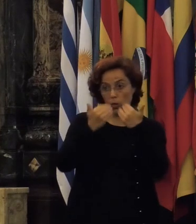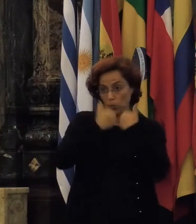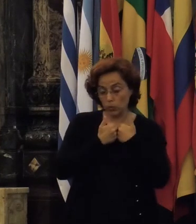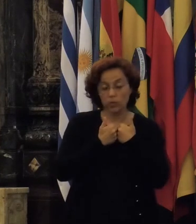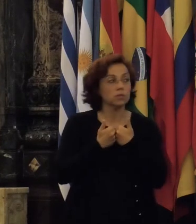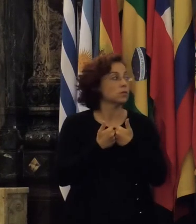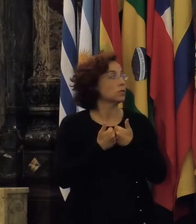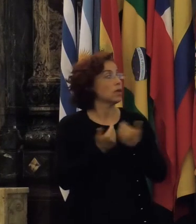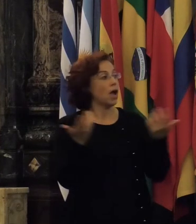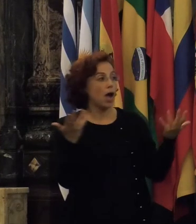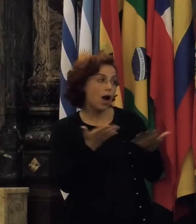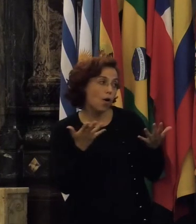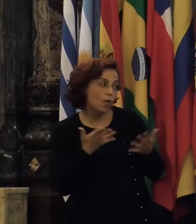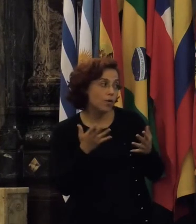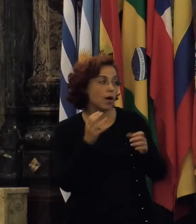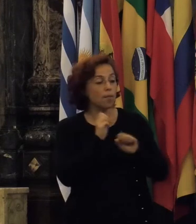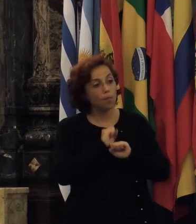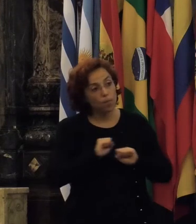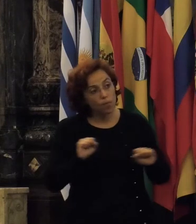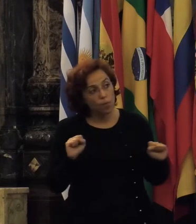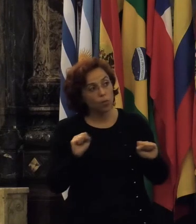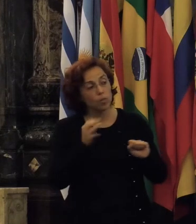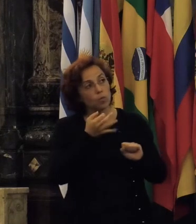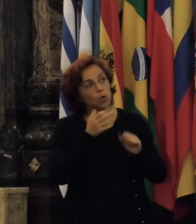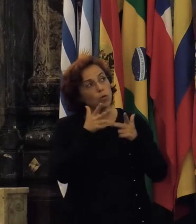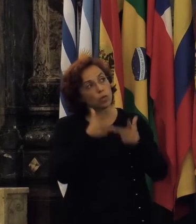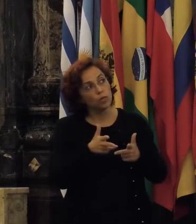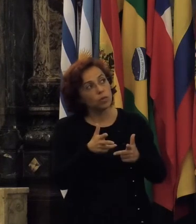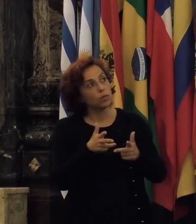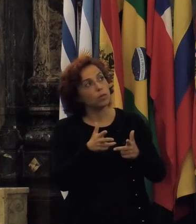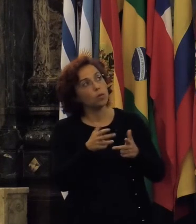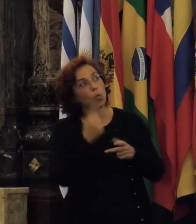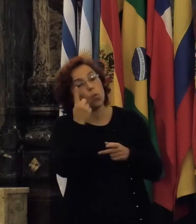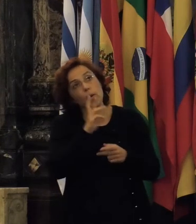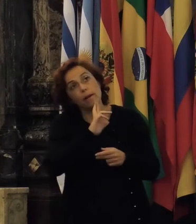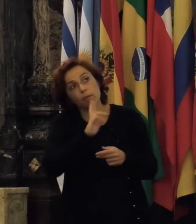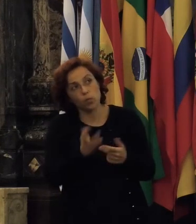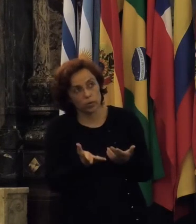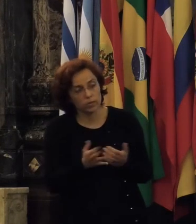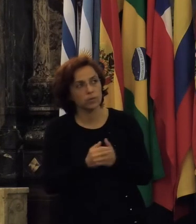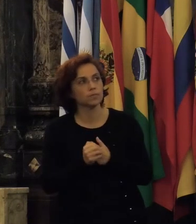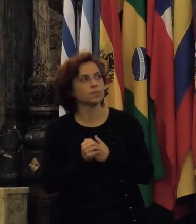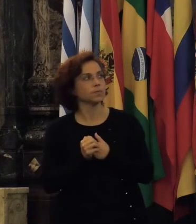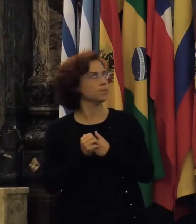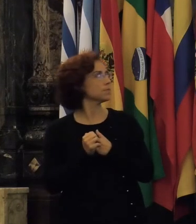que ahora por lo menos podemos dar intentar algún tipo de respuesta.